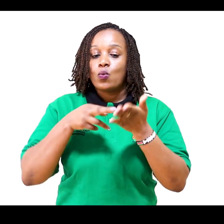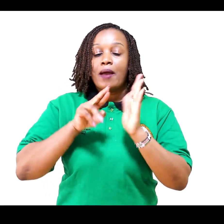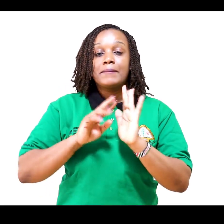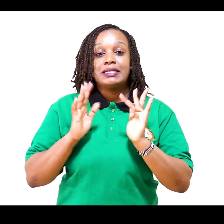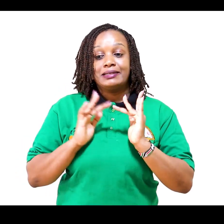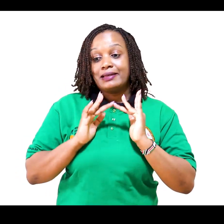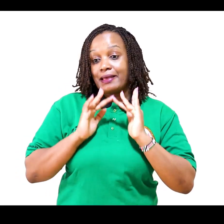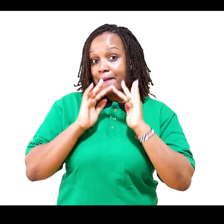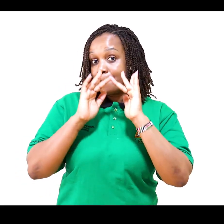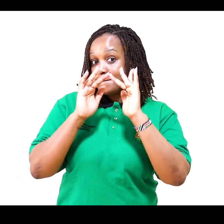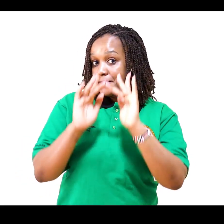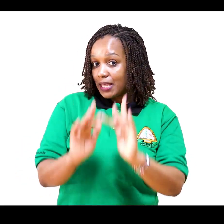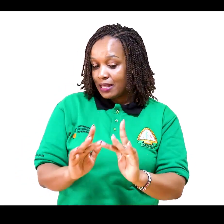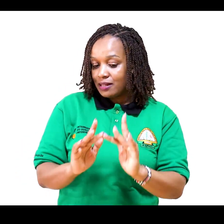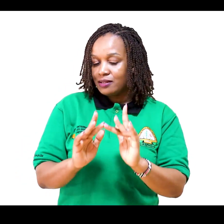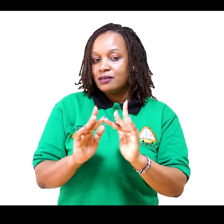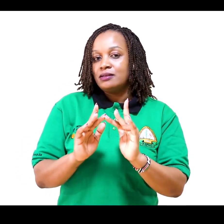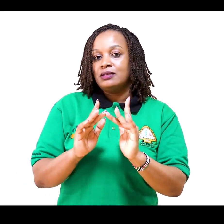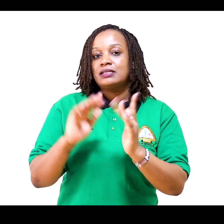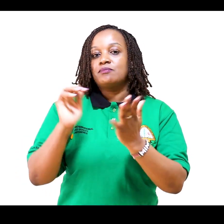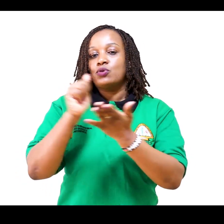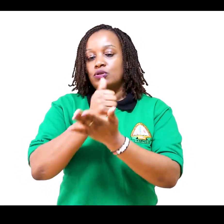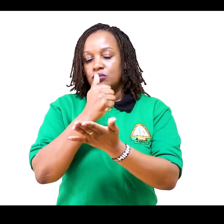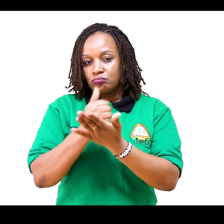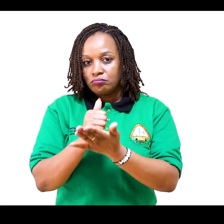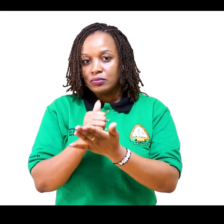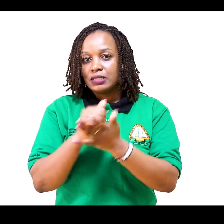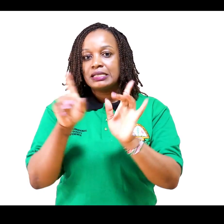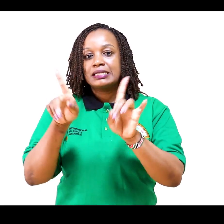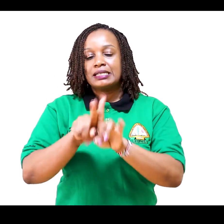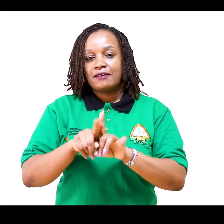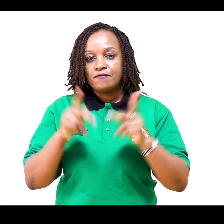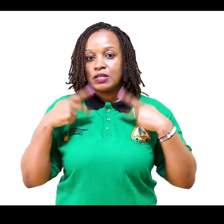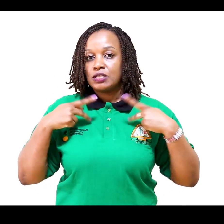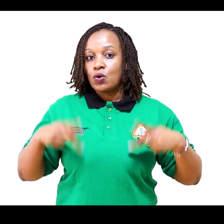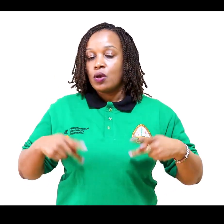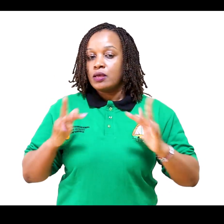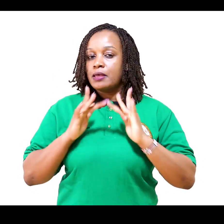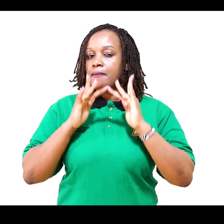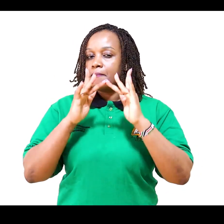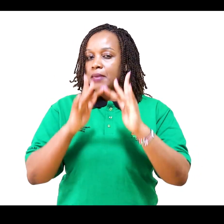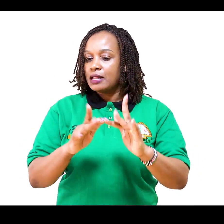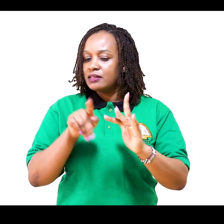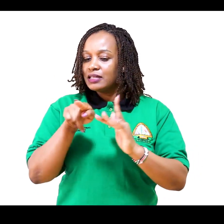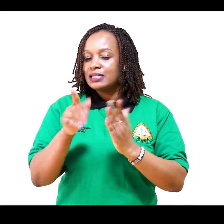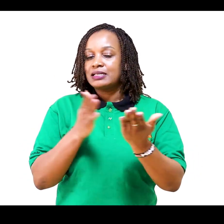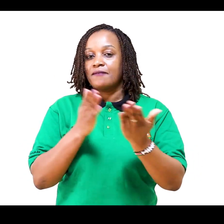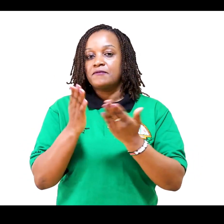anwani ya mahali ulipo na ya posta. Gharama ya huduma hii haina malipo na inafanywa ndani ya siku 1